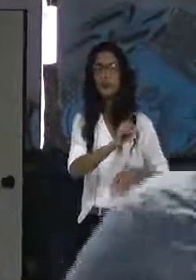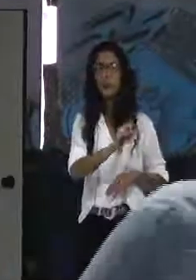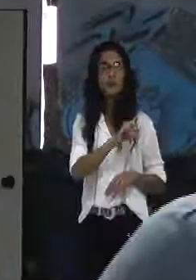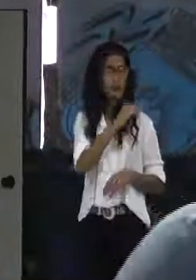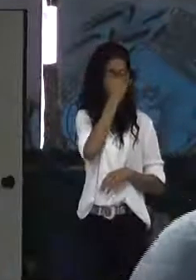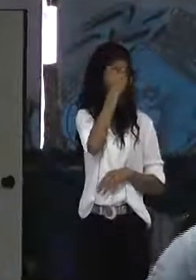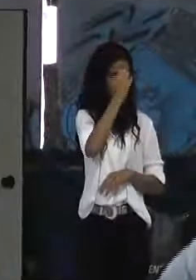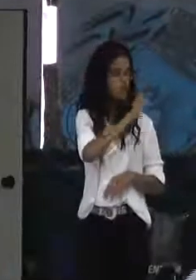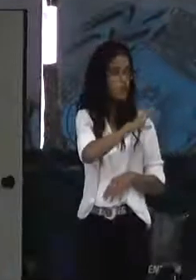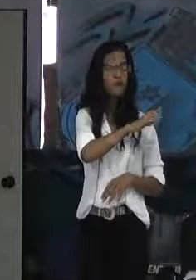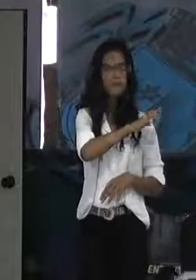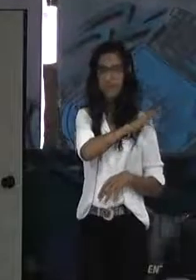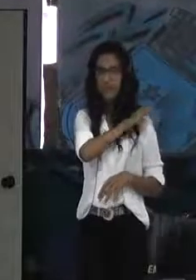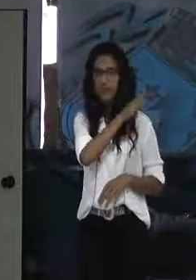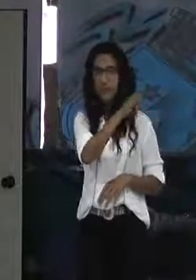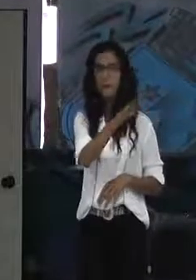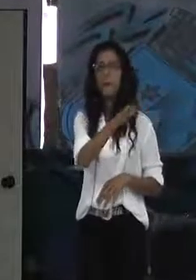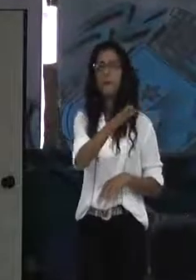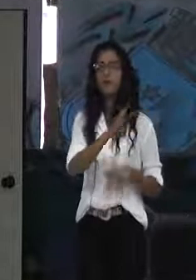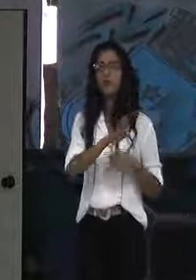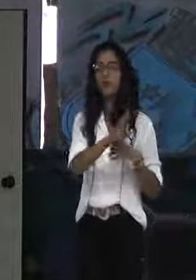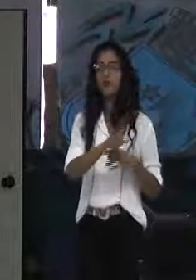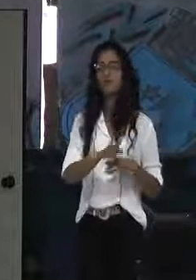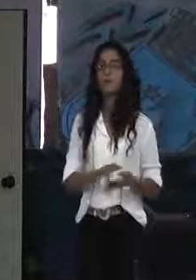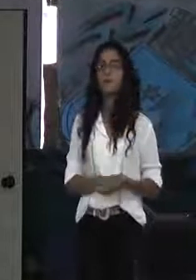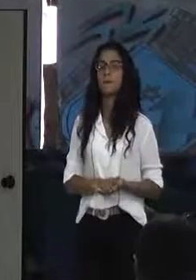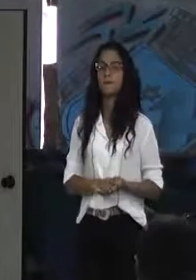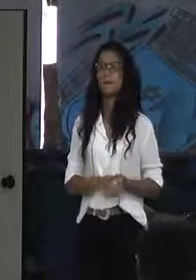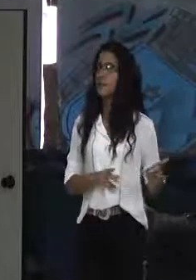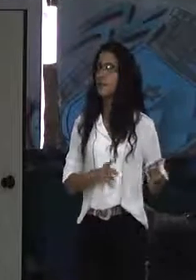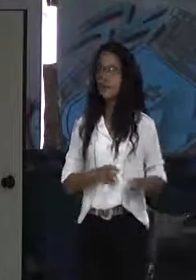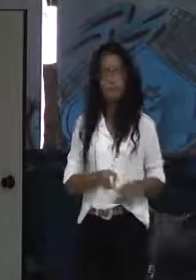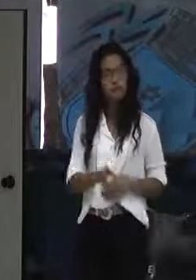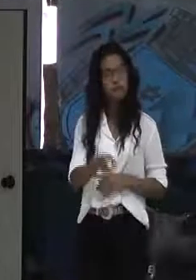Ivo estava lá, e o vereador Ivo continua